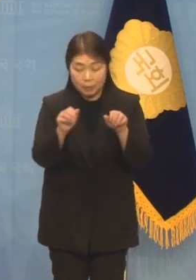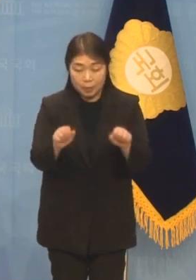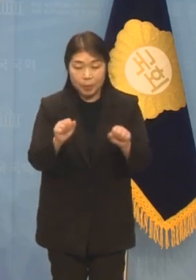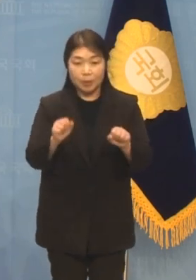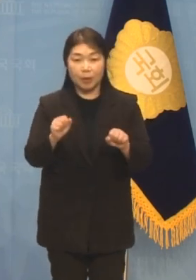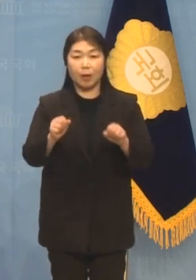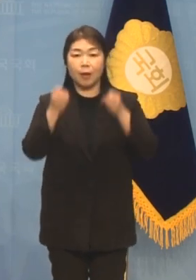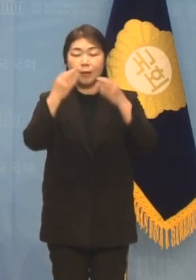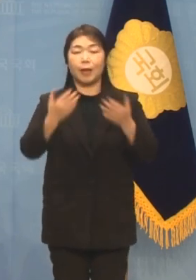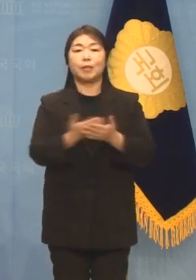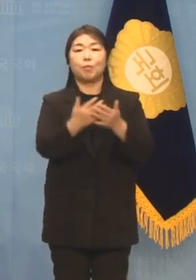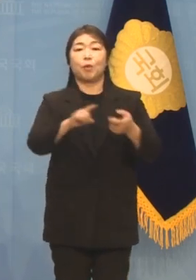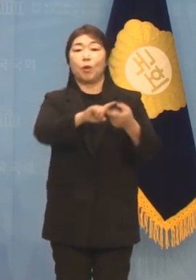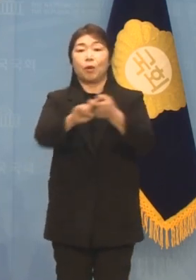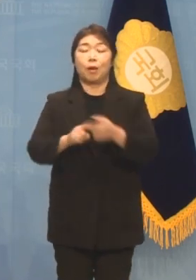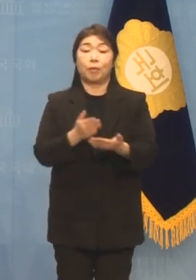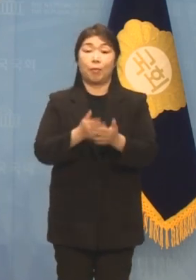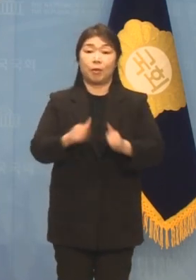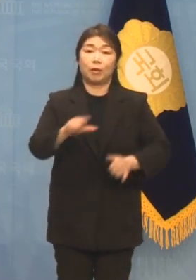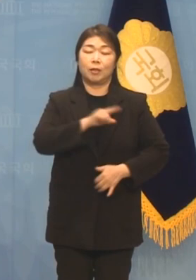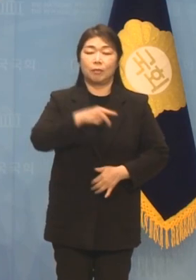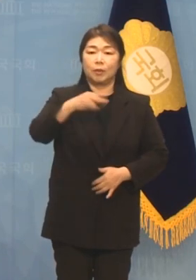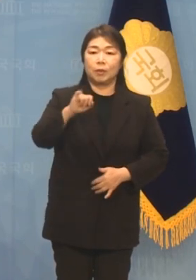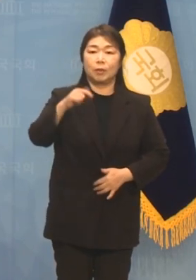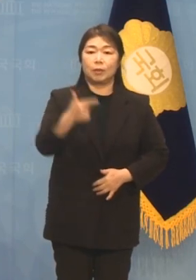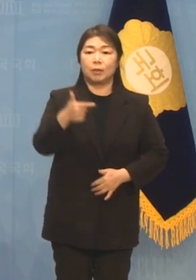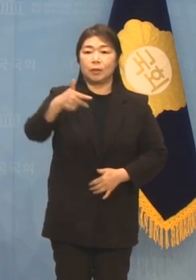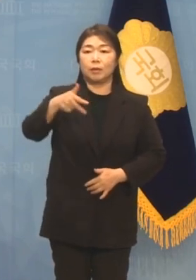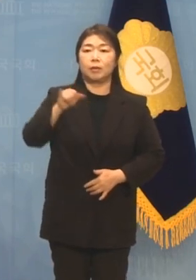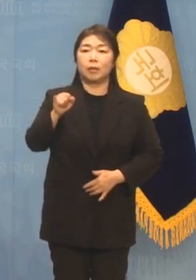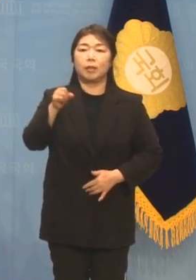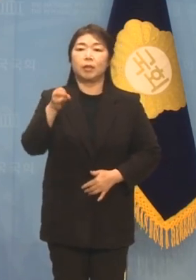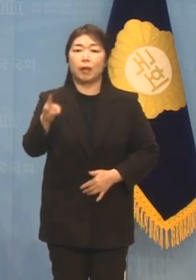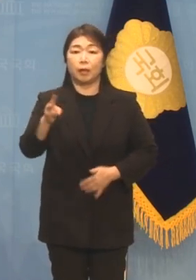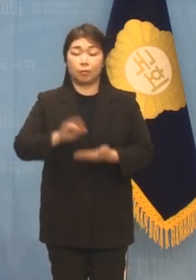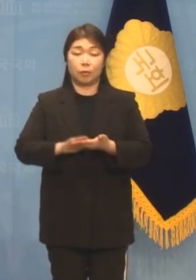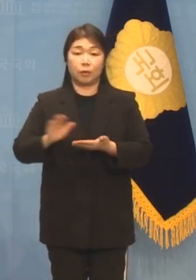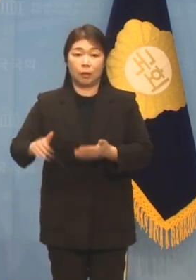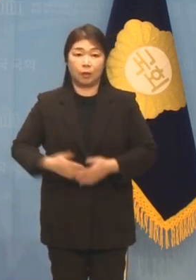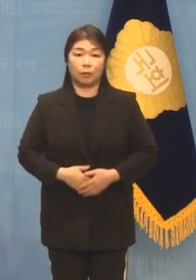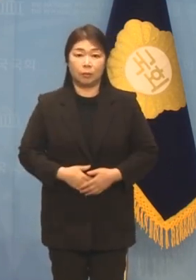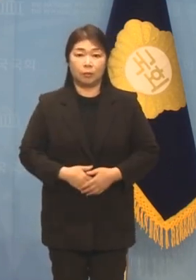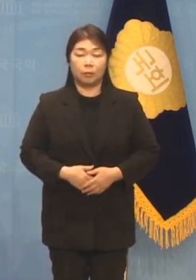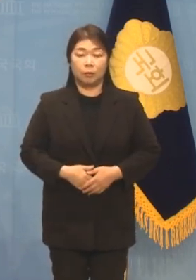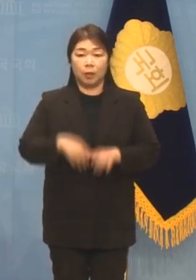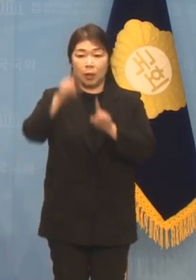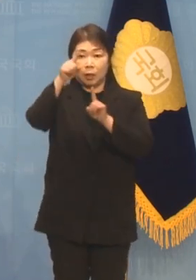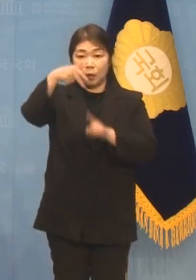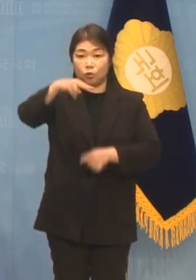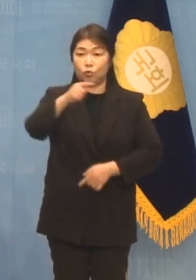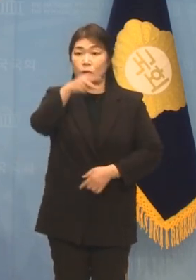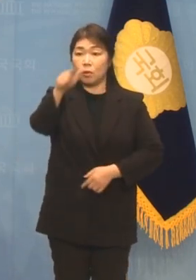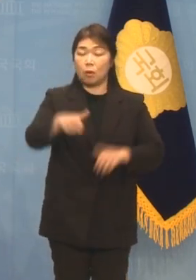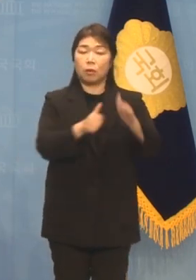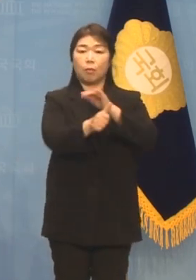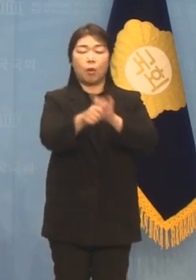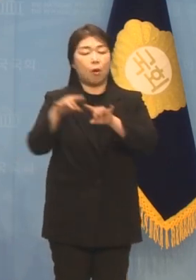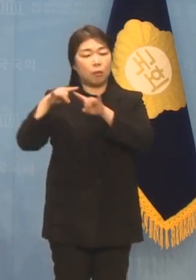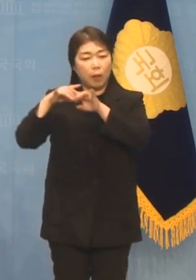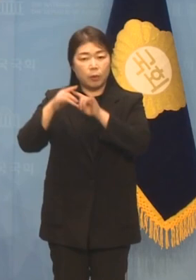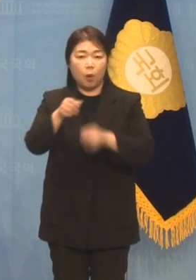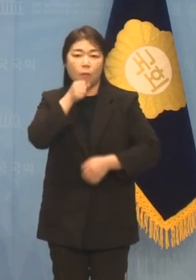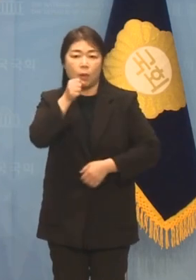안녕하십니까. 새진보연합 대변인 신지혜입니다. 이준석 대표의 라디오 방송 발언 관련